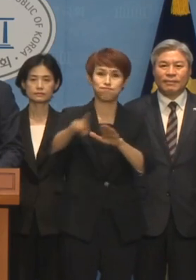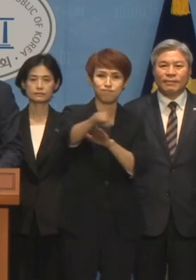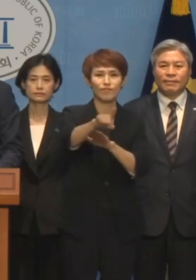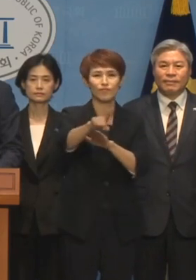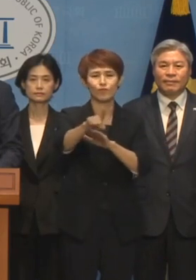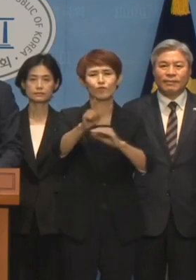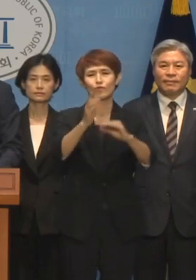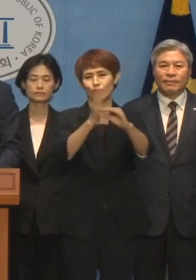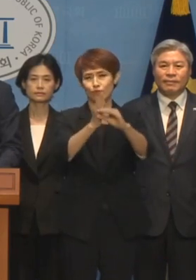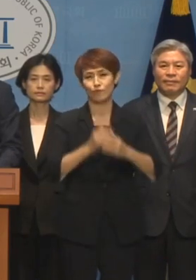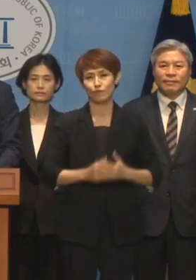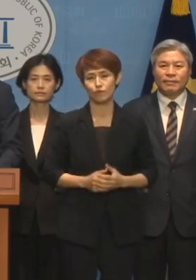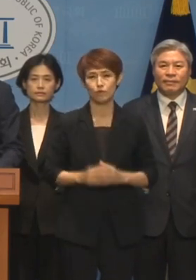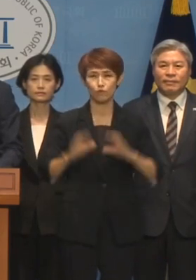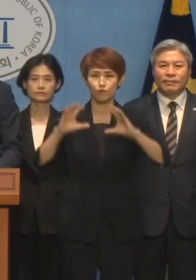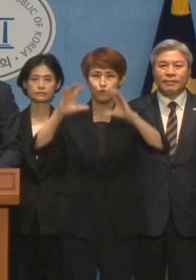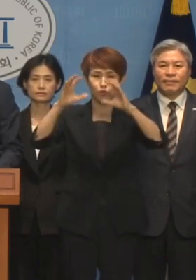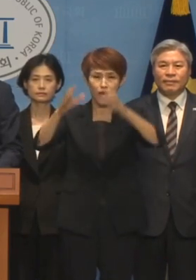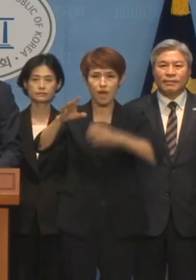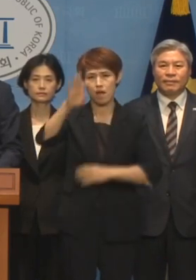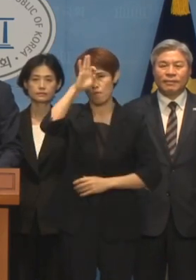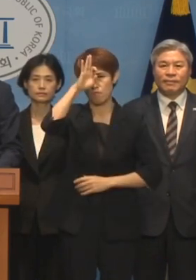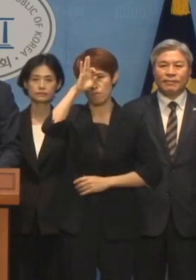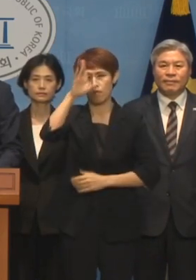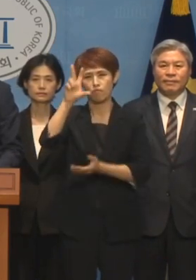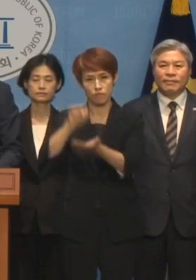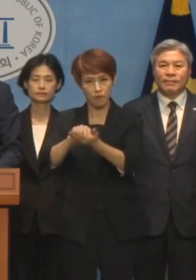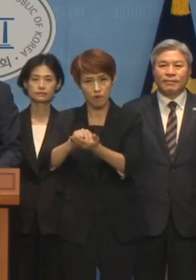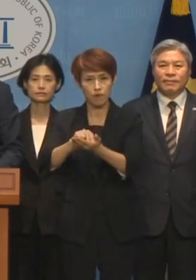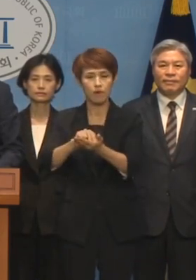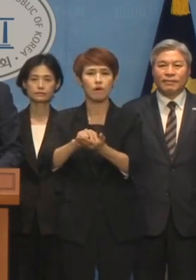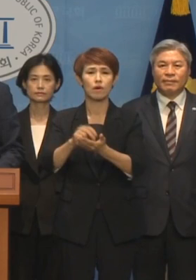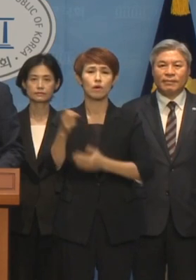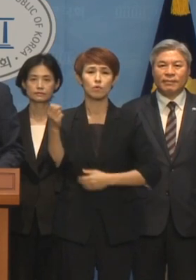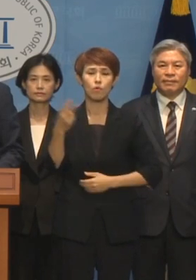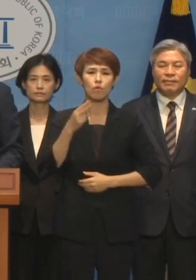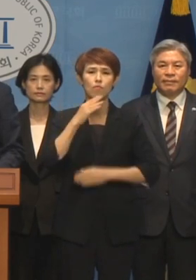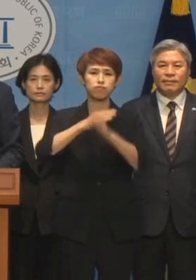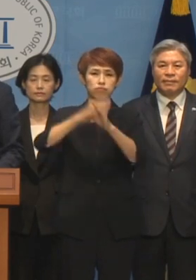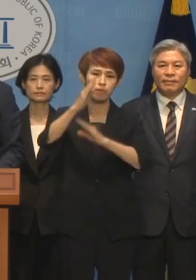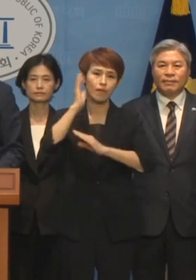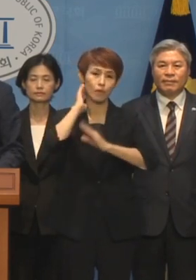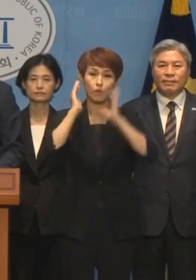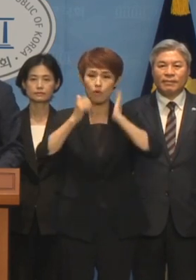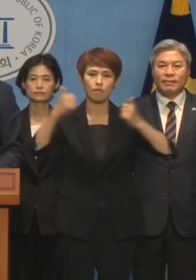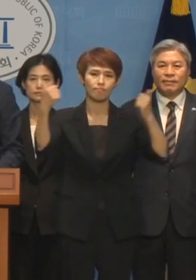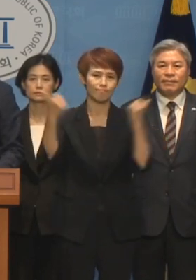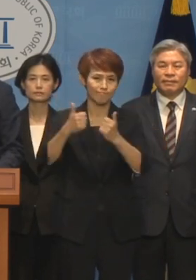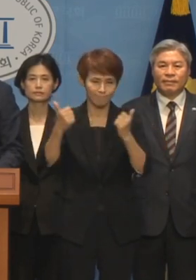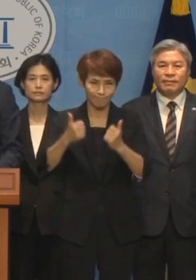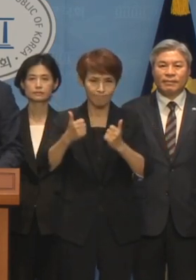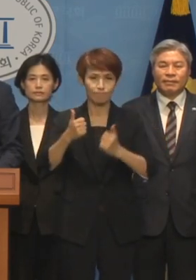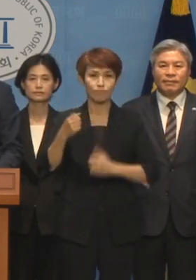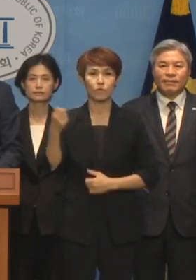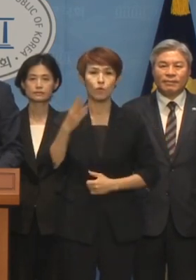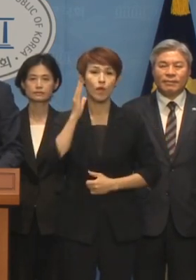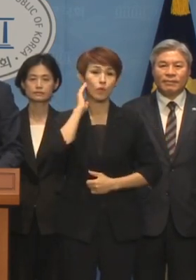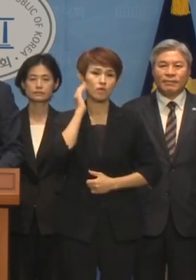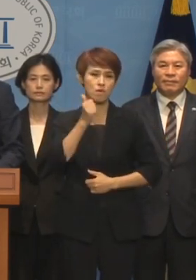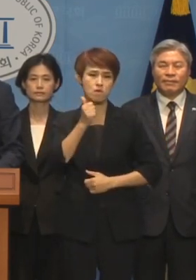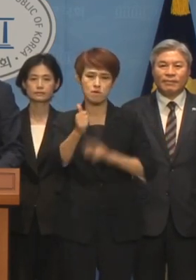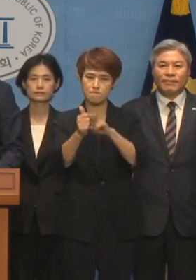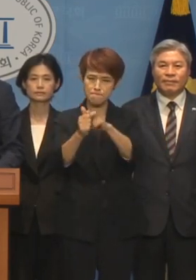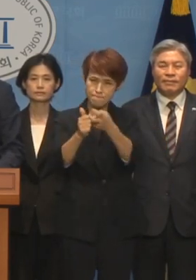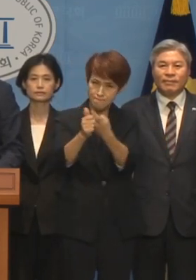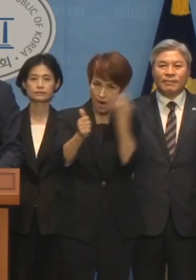있습니다. 국제통화기금 외환위기, 두 차례의 남북 정상회담, 한 차례의 대통령